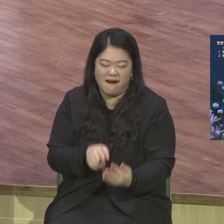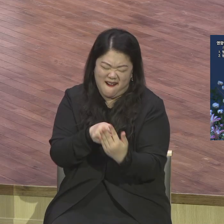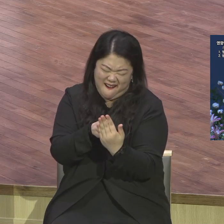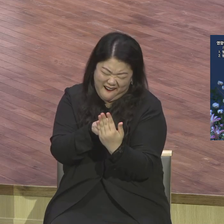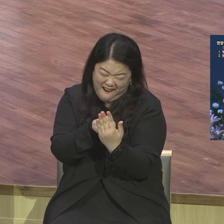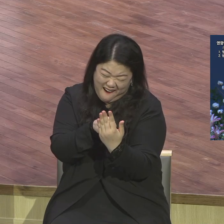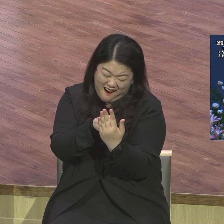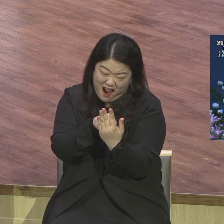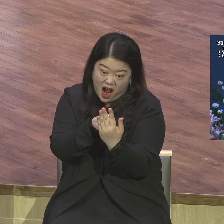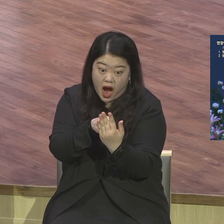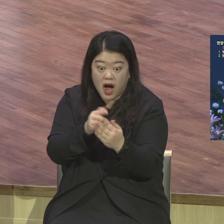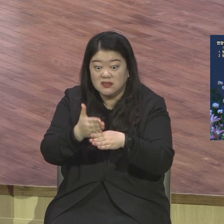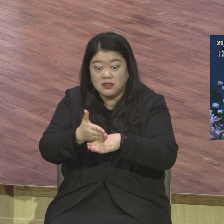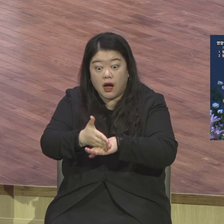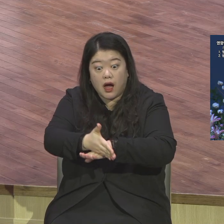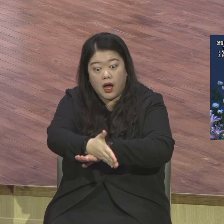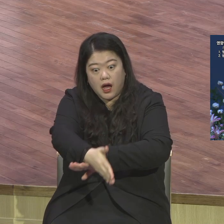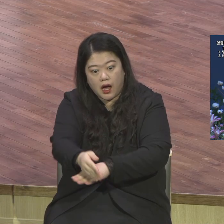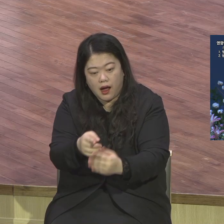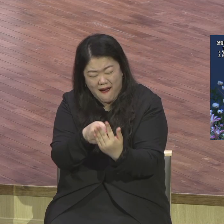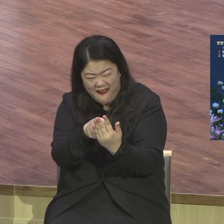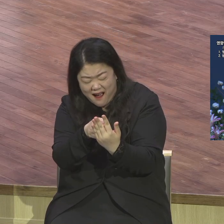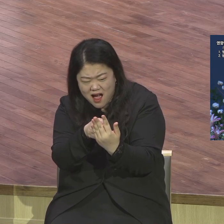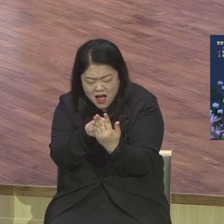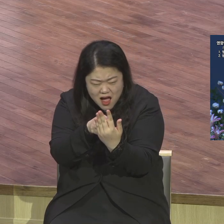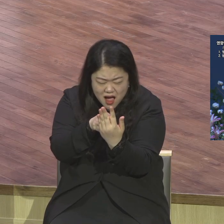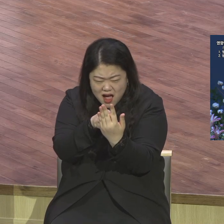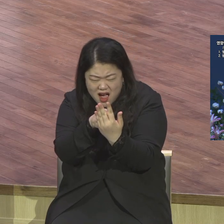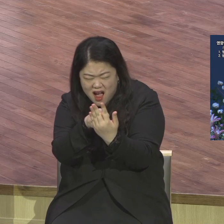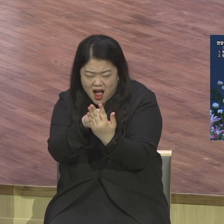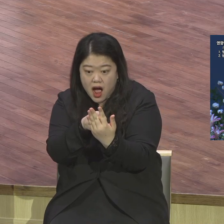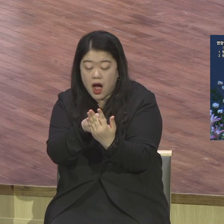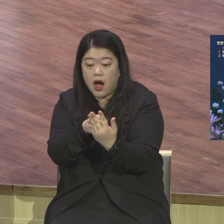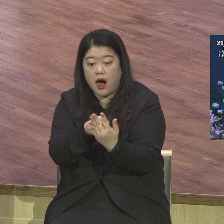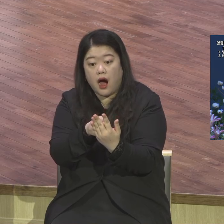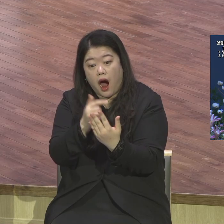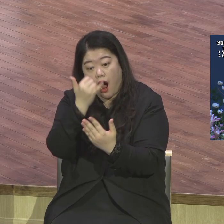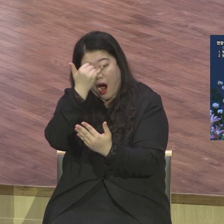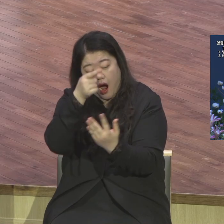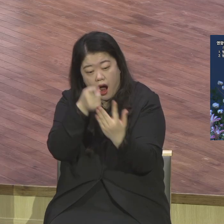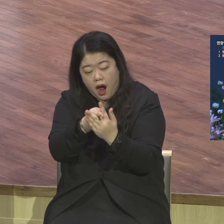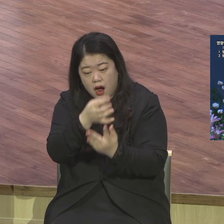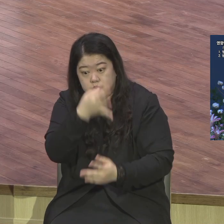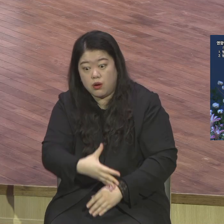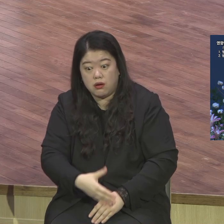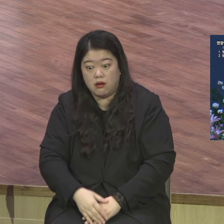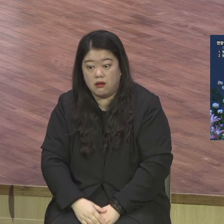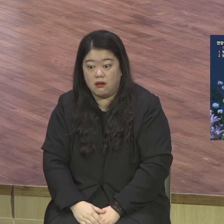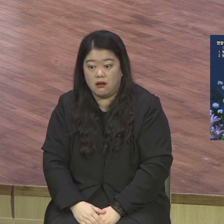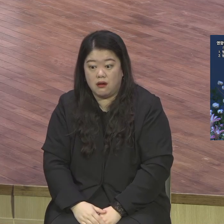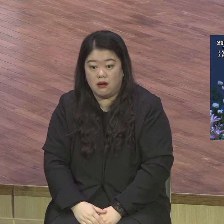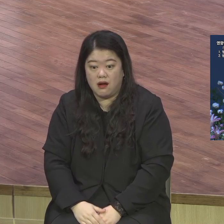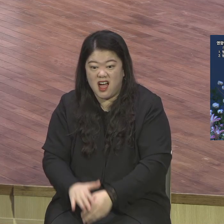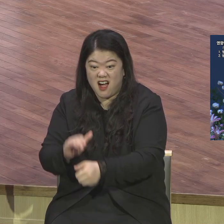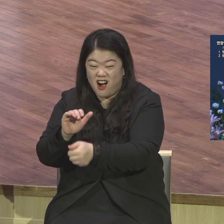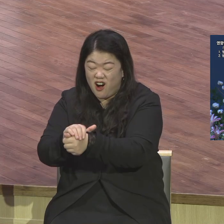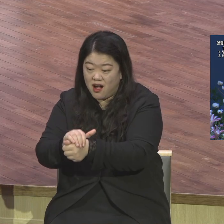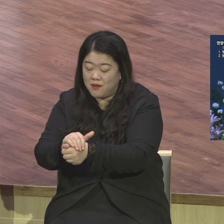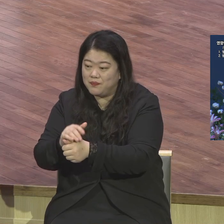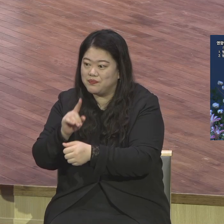사람마다 다 다르지. 성령으로 변화된 사람들은 다 다르죠. 서로 다 소통이 잘 되죠.